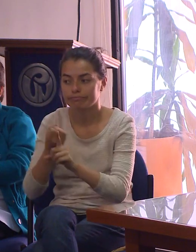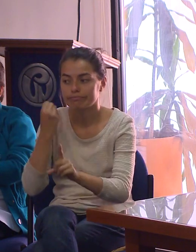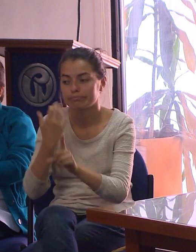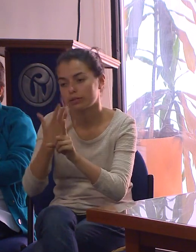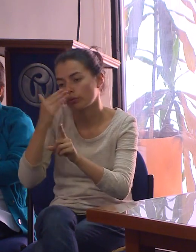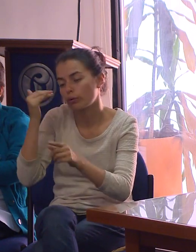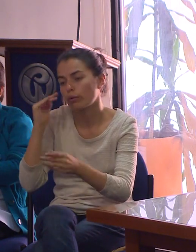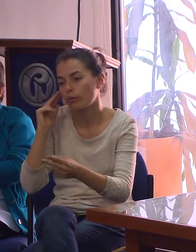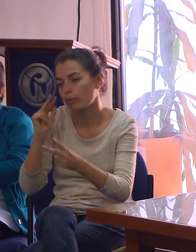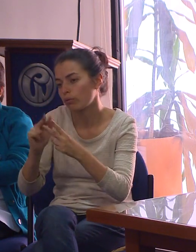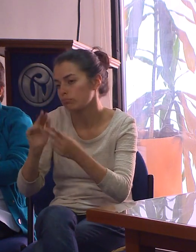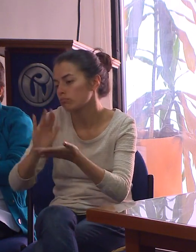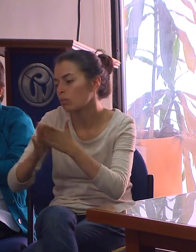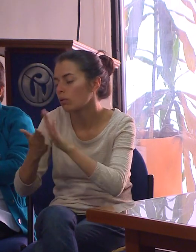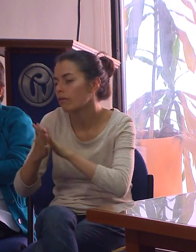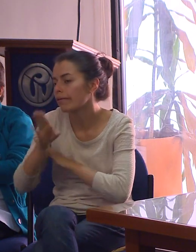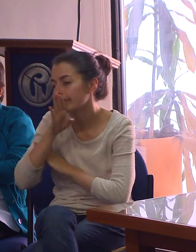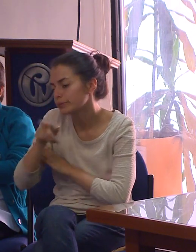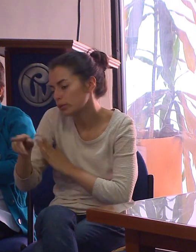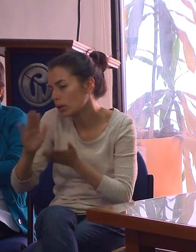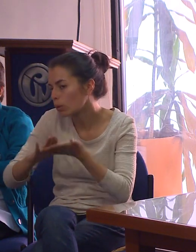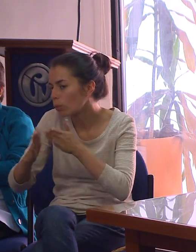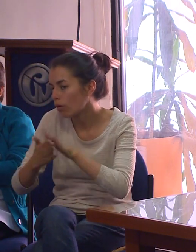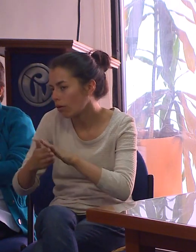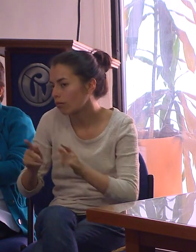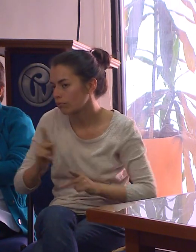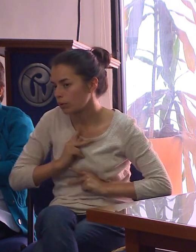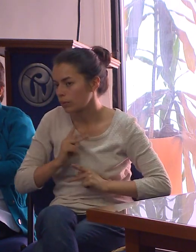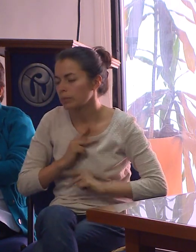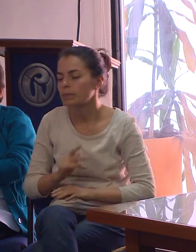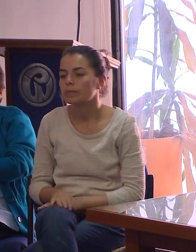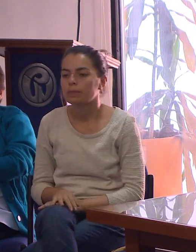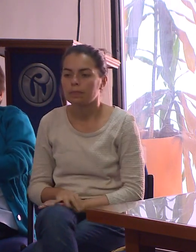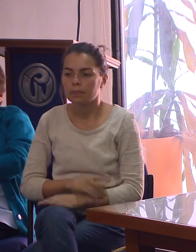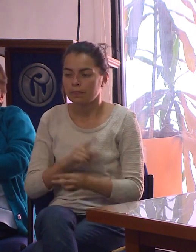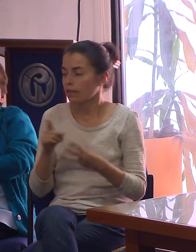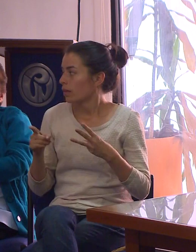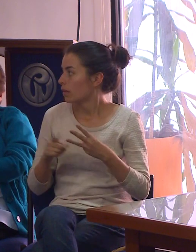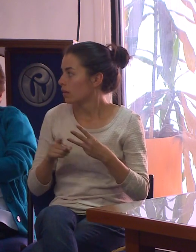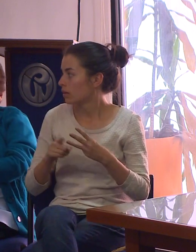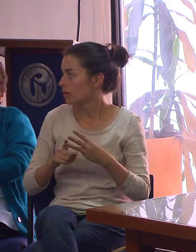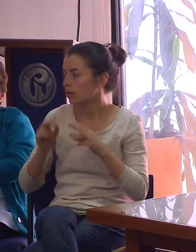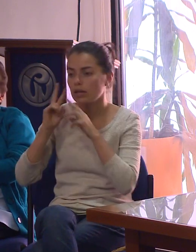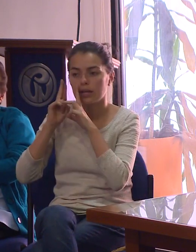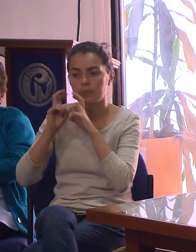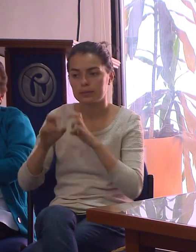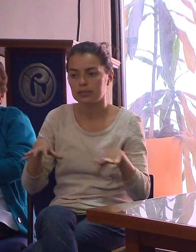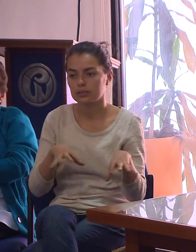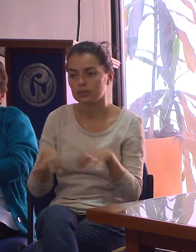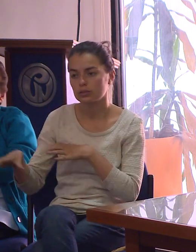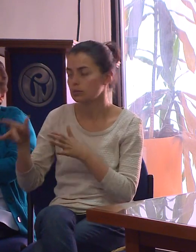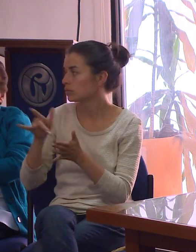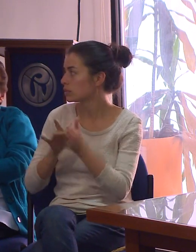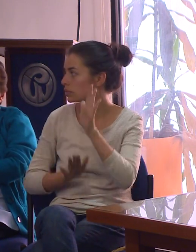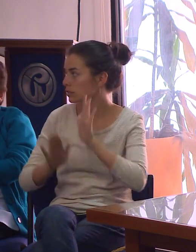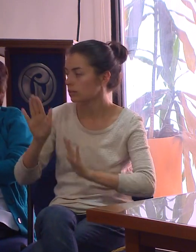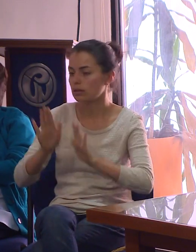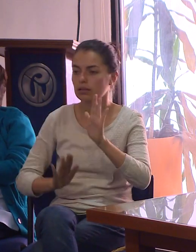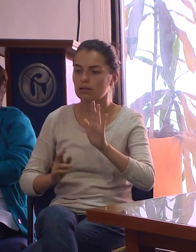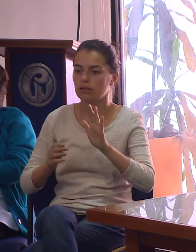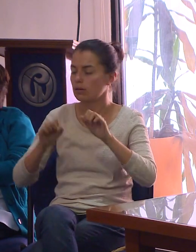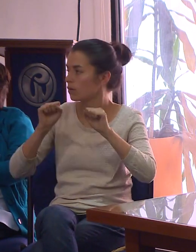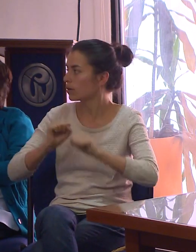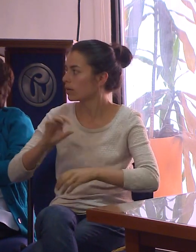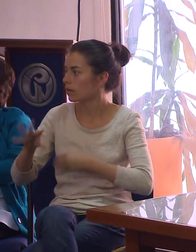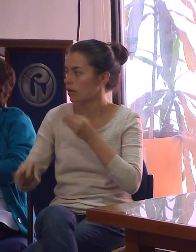real. Por otro lado, pues en el enfoque de investigación-acción, pues podemos decir que aportamos de alguna manera, pues